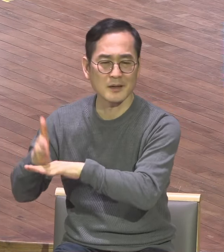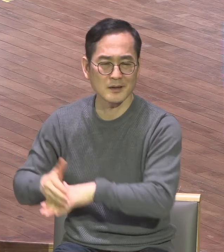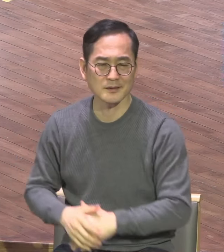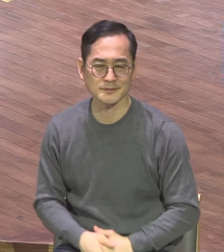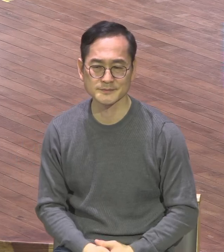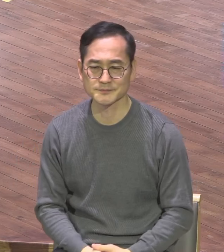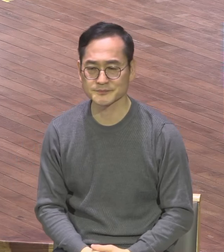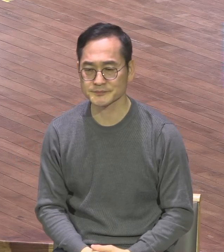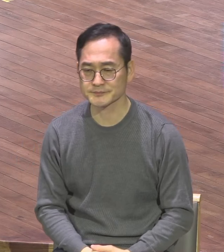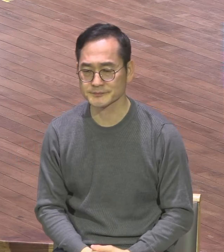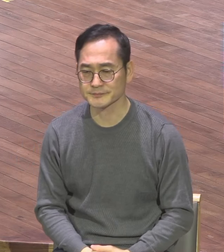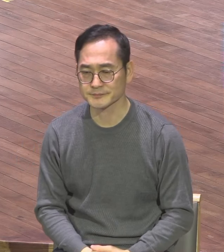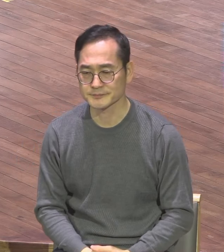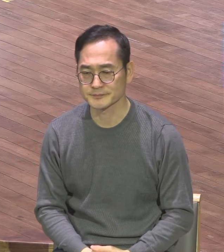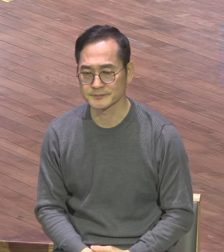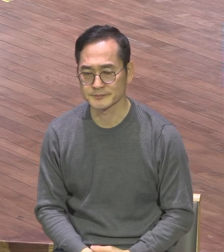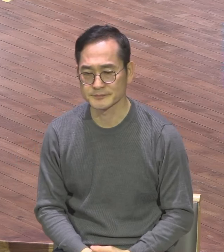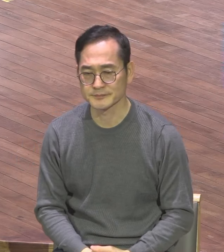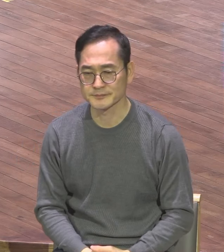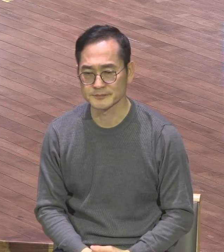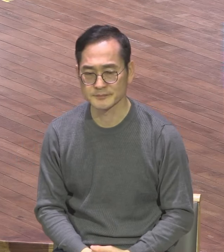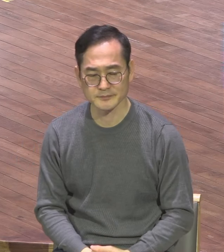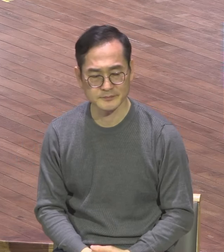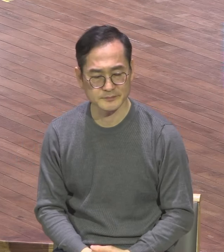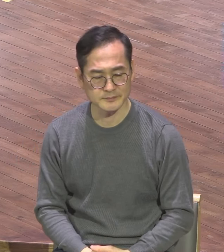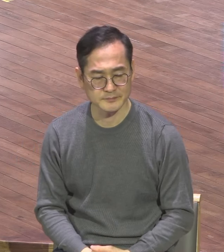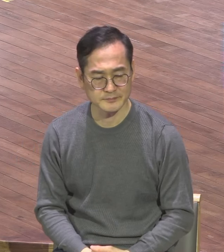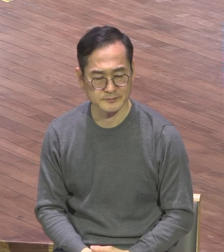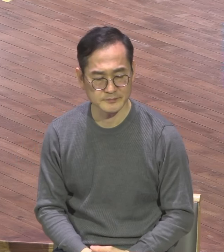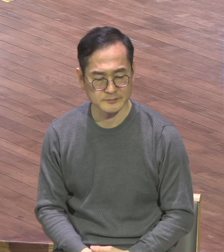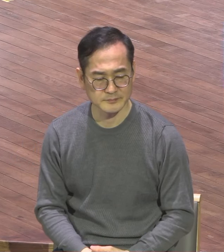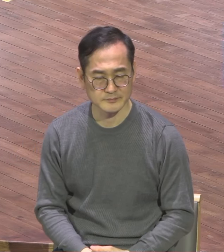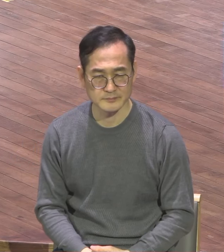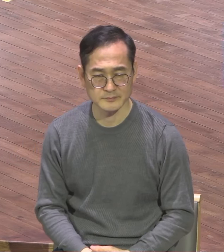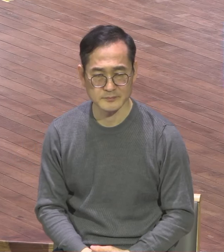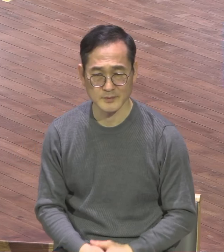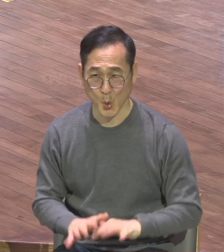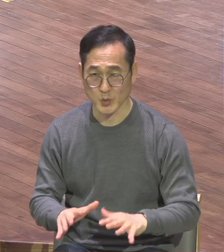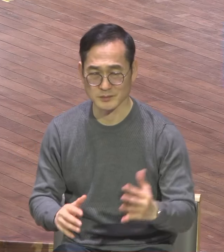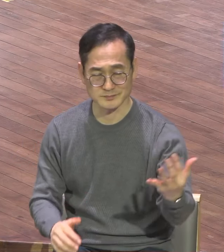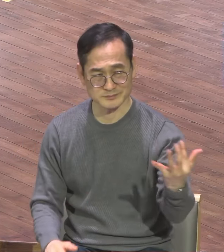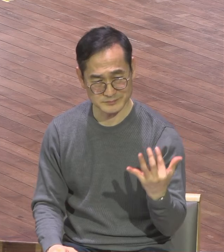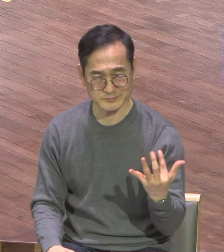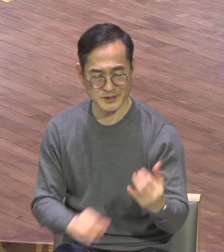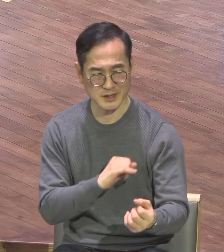전도에, 뭡니까? 권사에도 오고 전도에도 왔는데, 내 그 소리 했습니다.